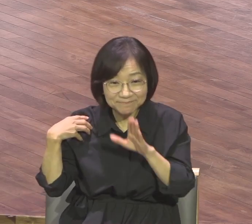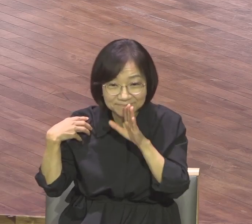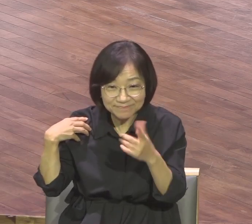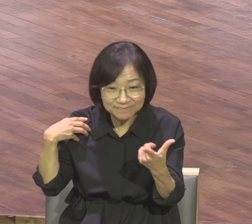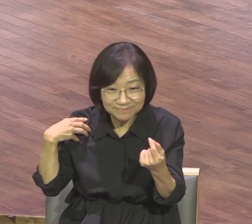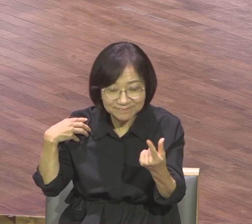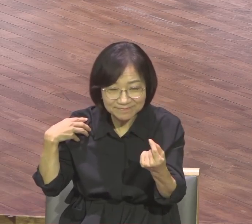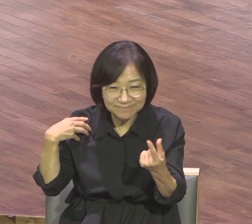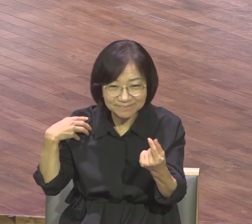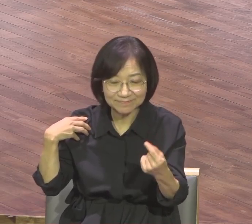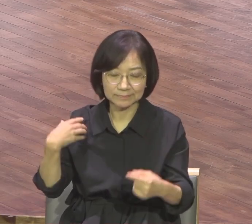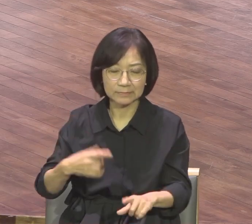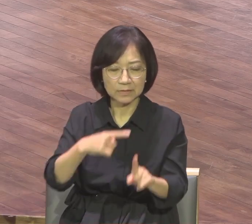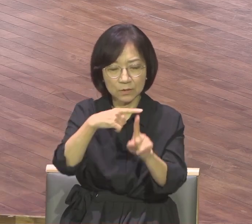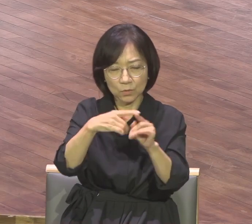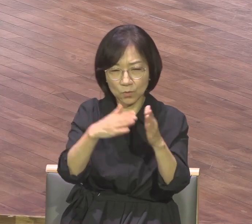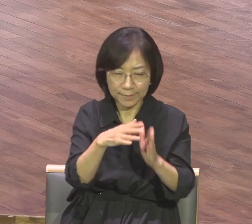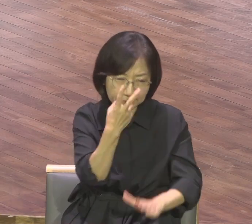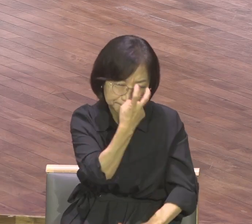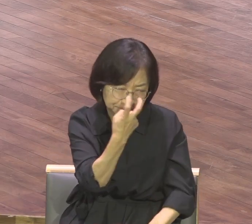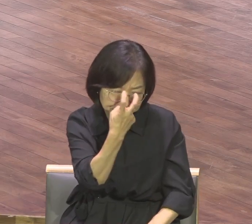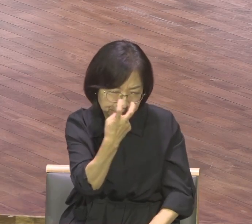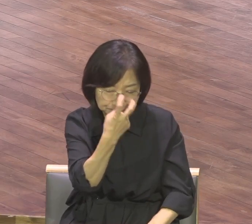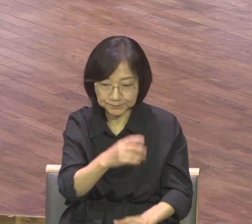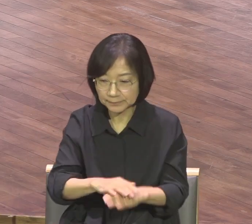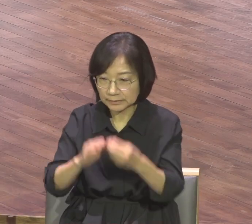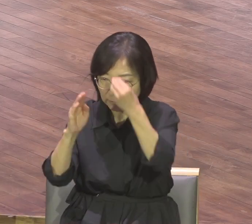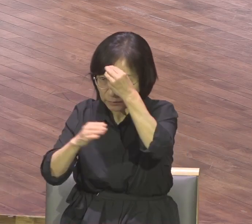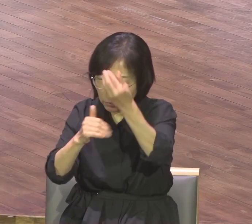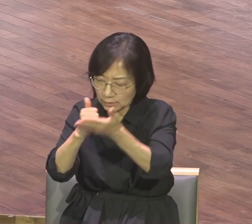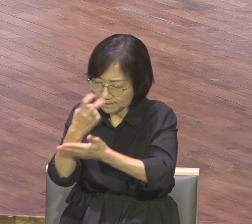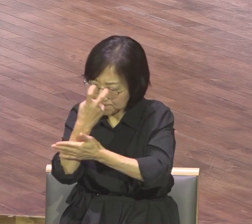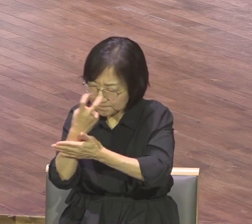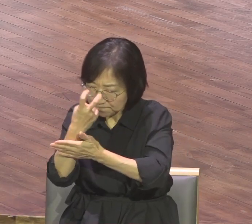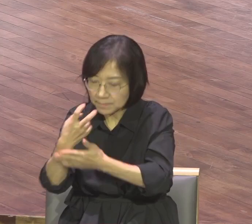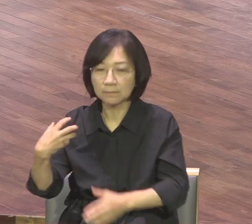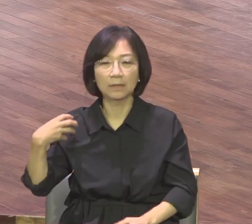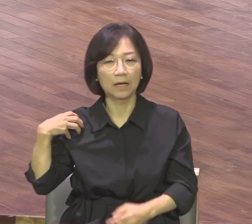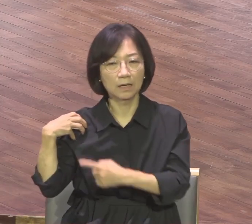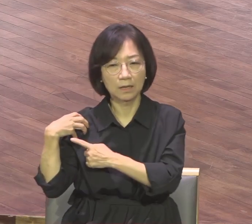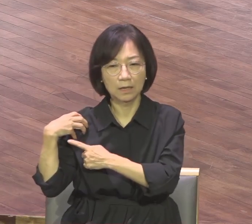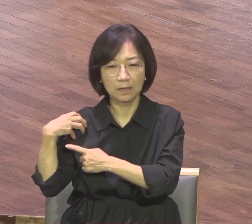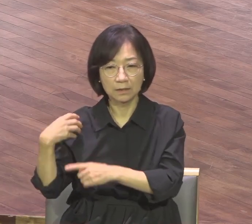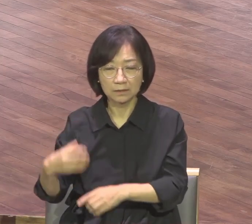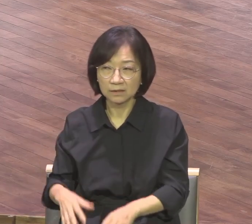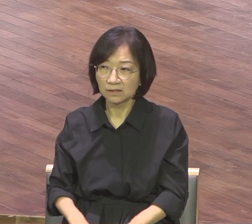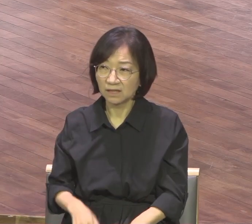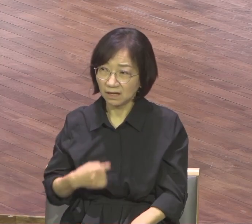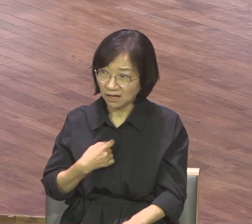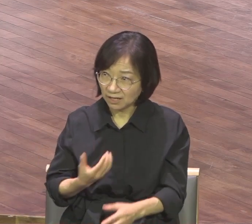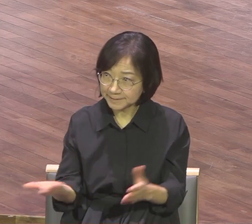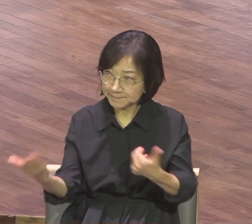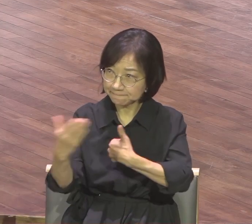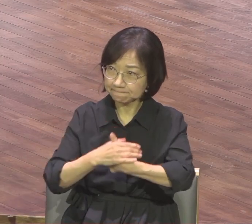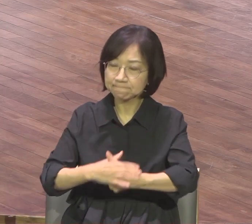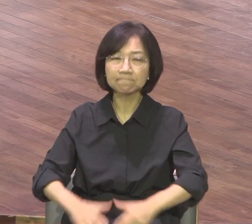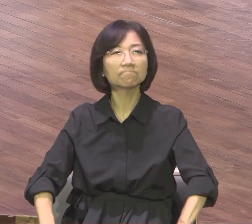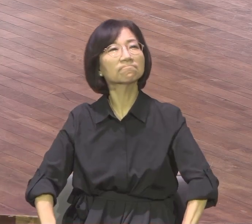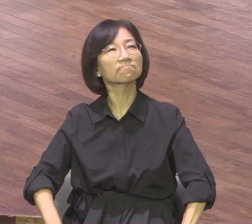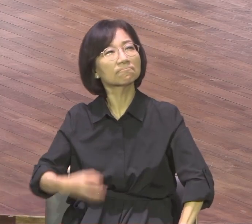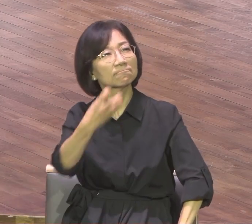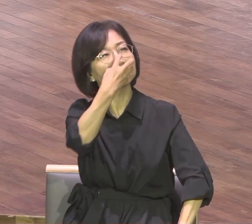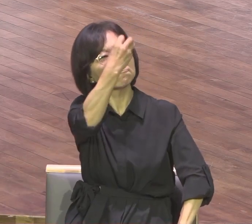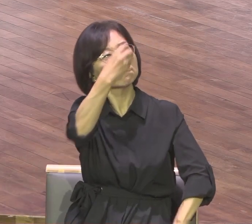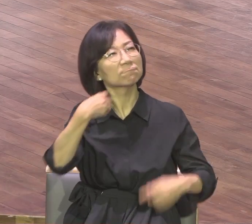교회를 현장을 잘 살피고 보호하고 섬기라고 주신 직분이에요. 모가지 힘주고 막 주장하고 강조하고